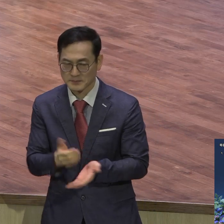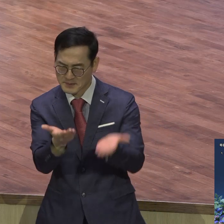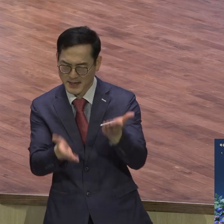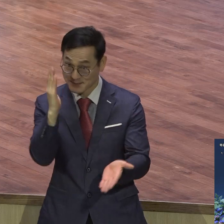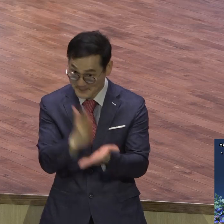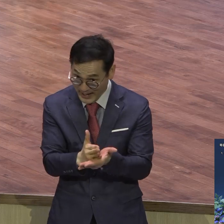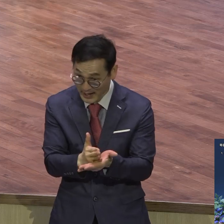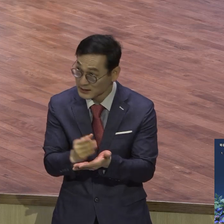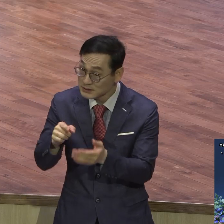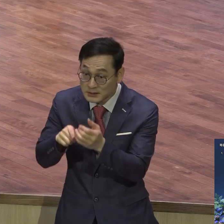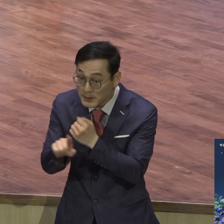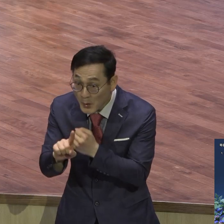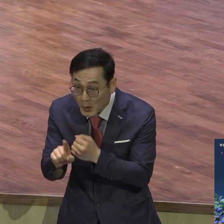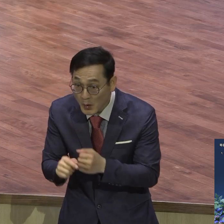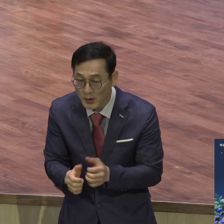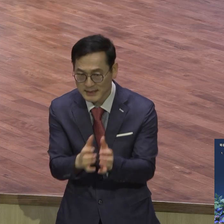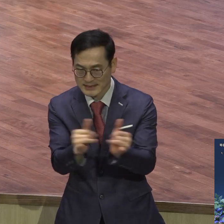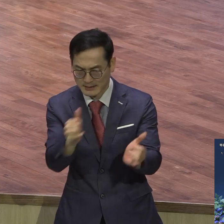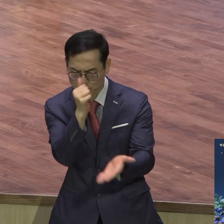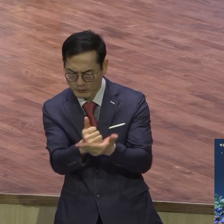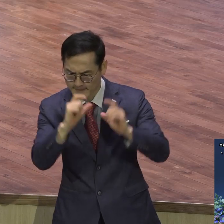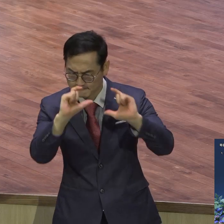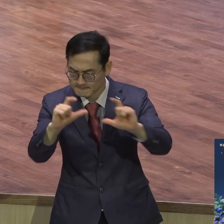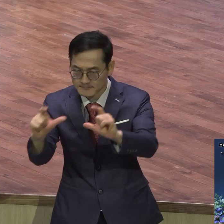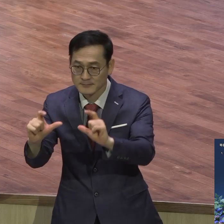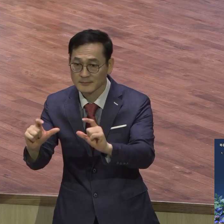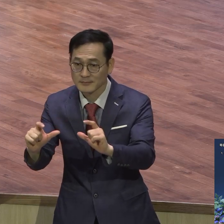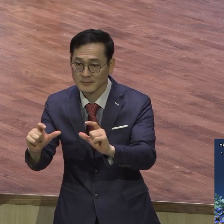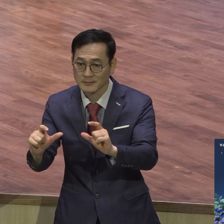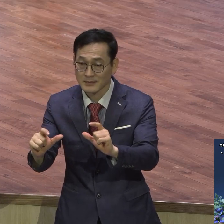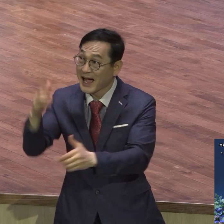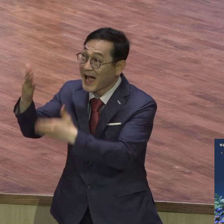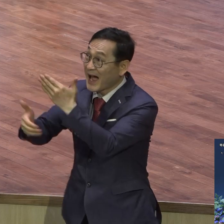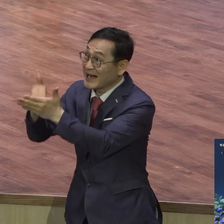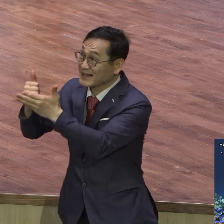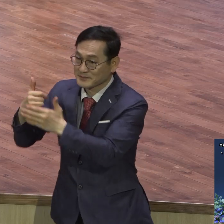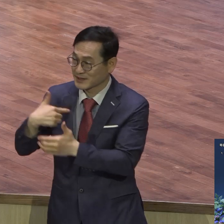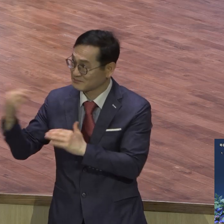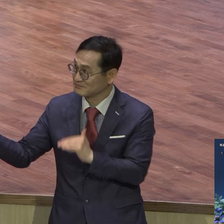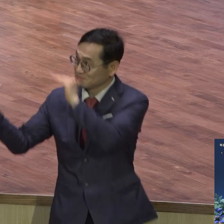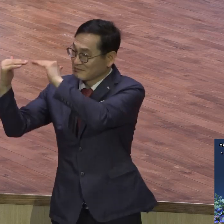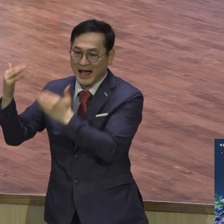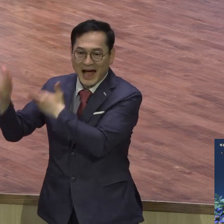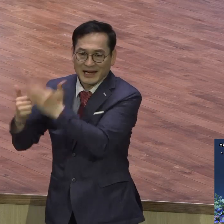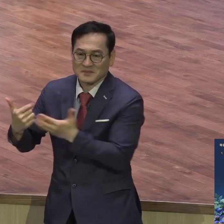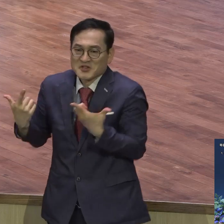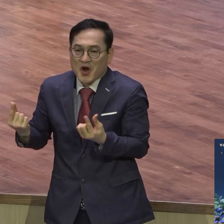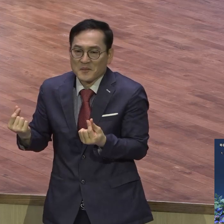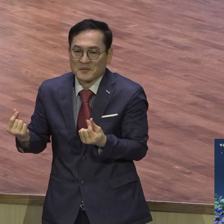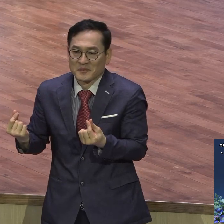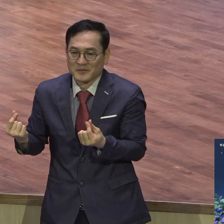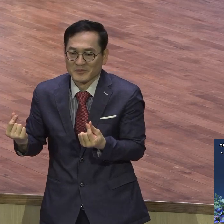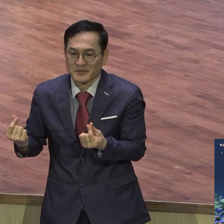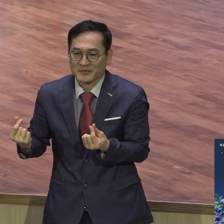사람을 정지하면서 하나님 행세하는 것을 금지한다 그 말이에요